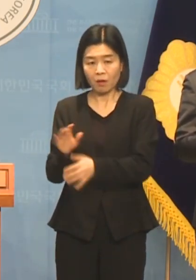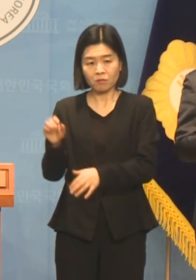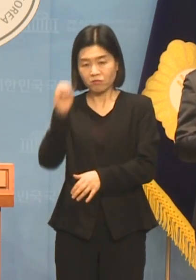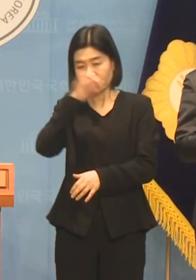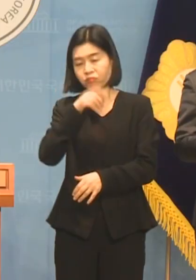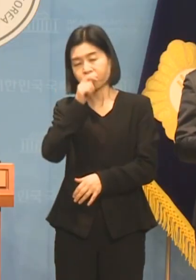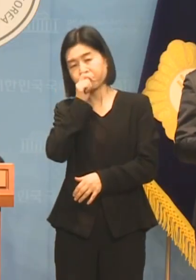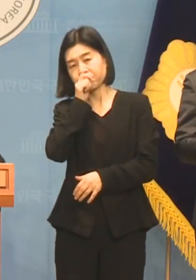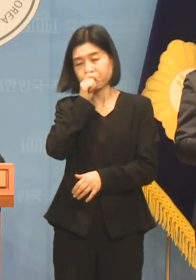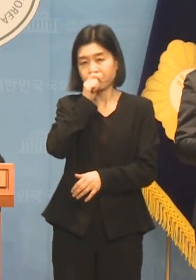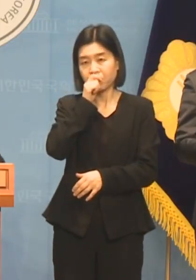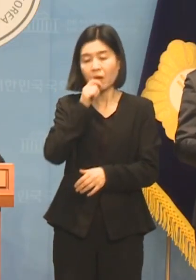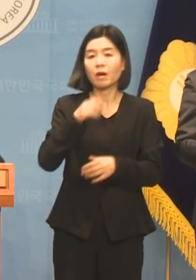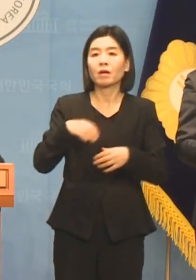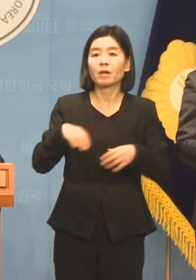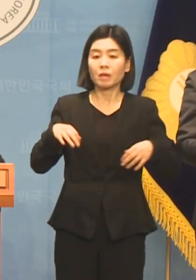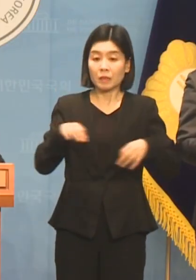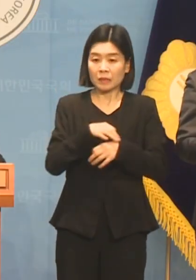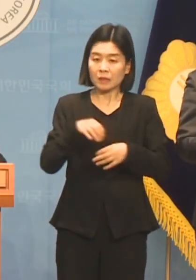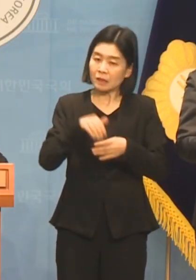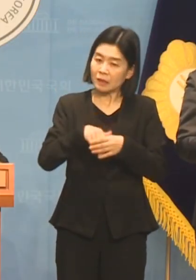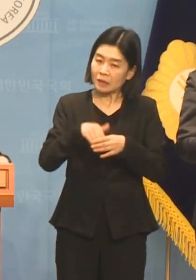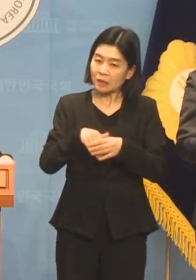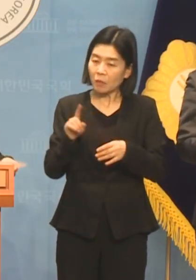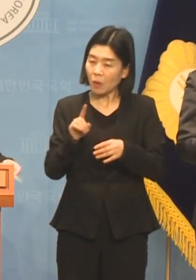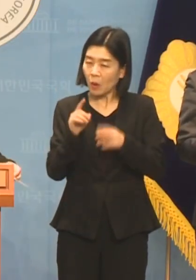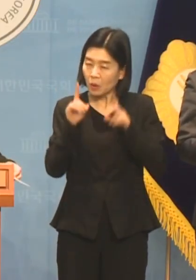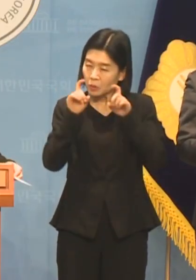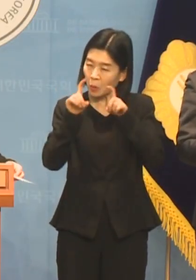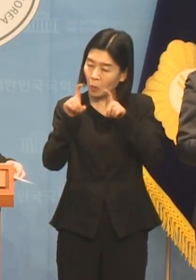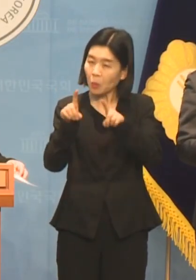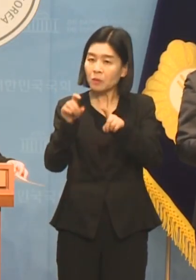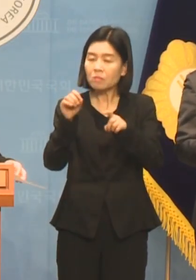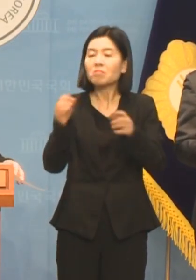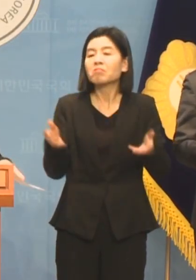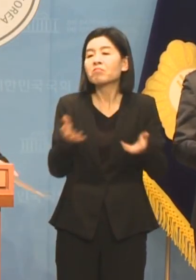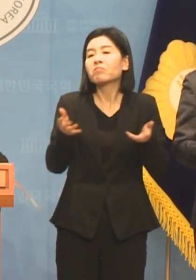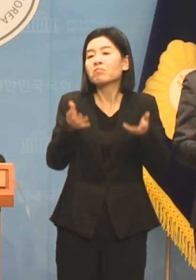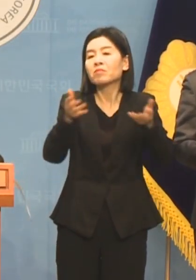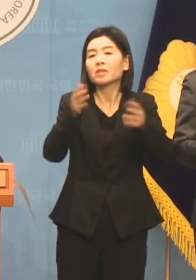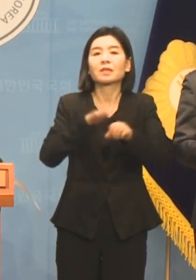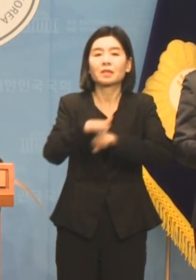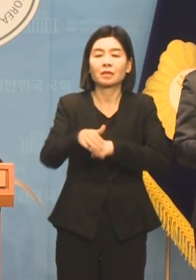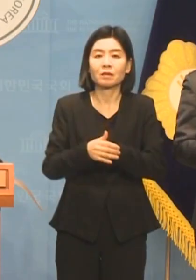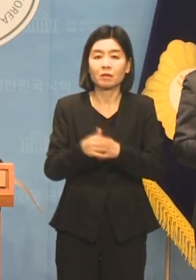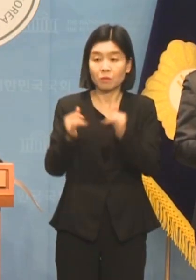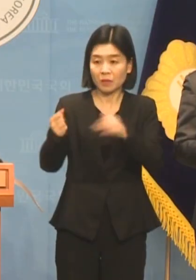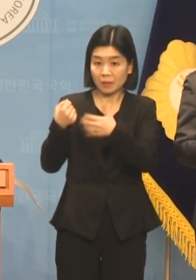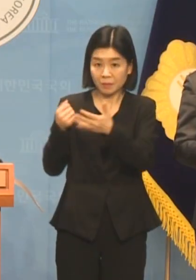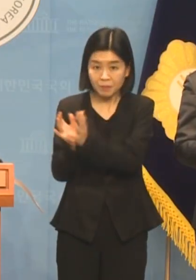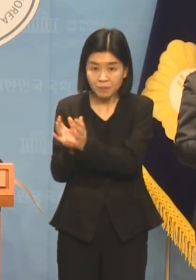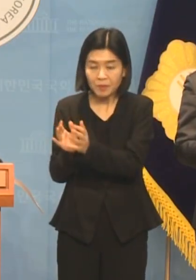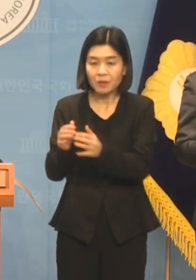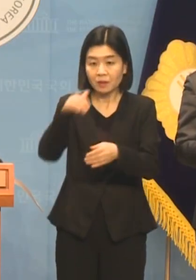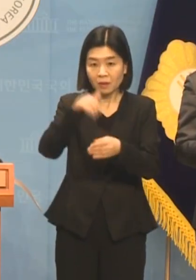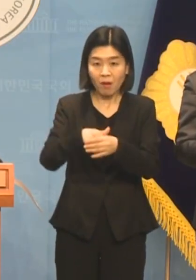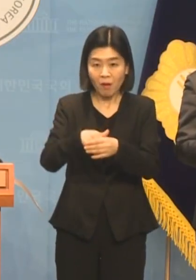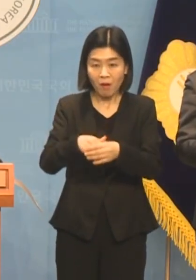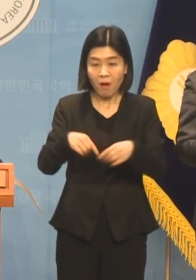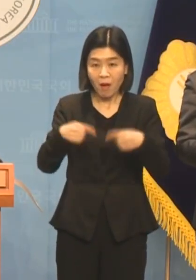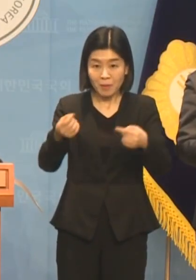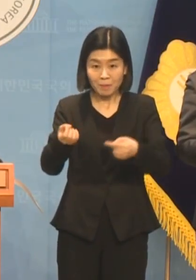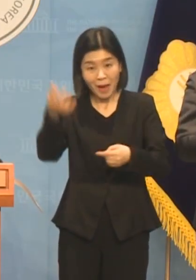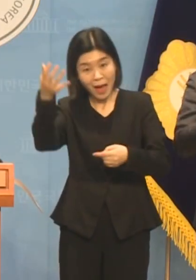선관위 카르텔이라는 모호한 언급으로 의혹을 부추기고 있습니다. 국민의힘은 선거에 참여해 승리하면